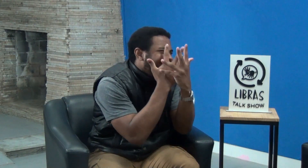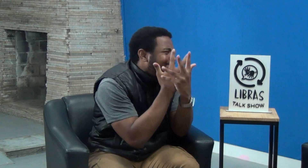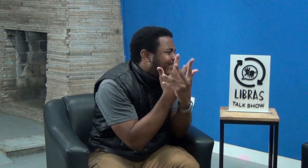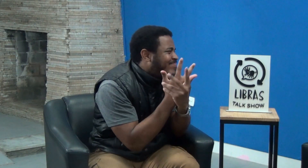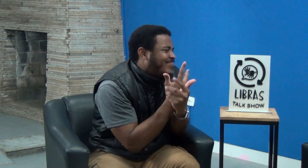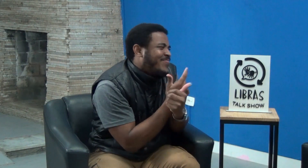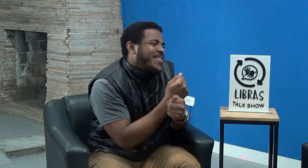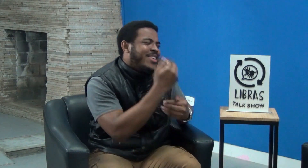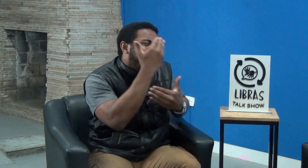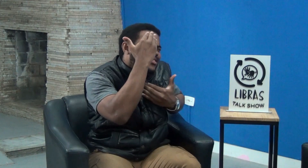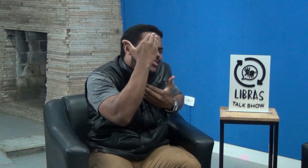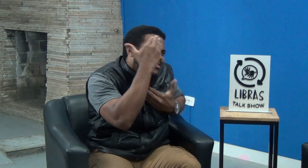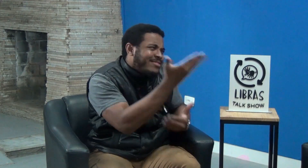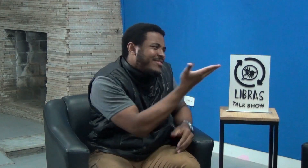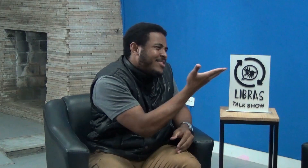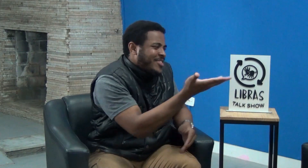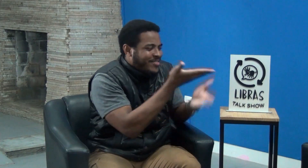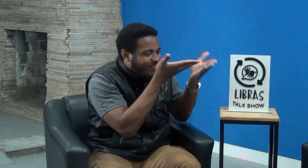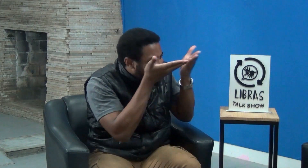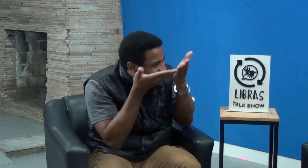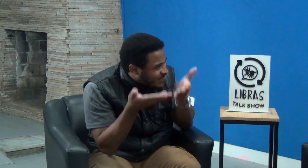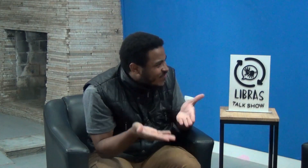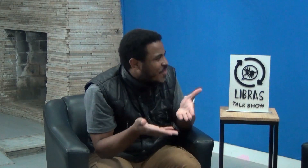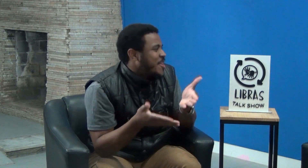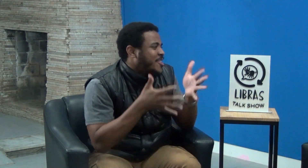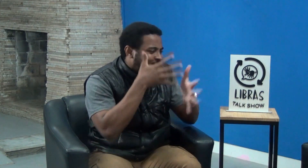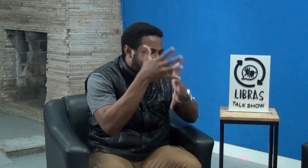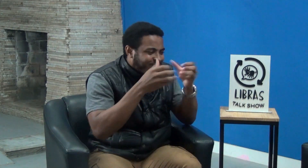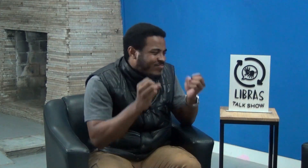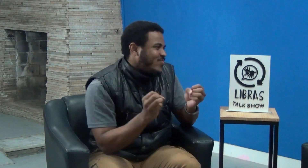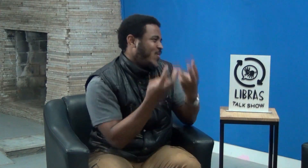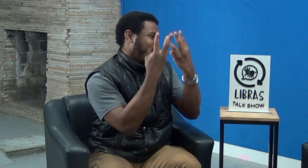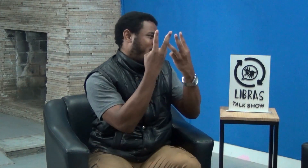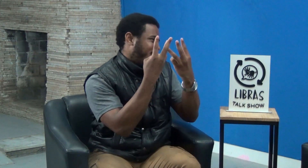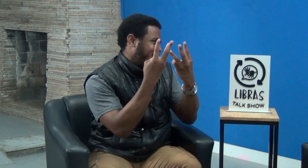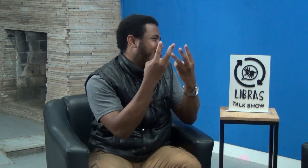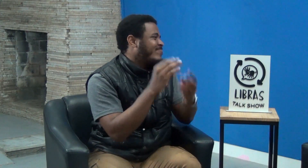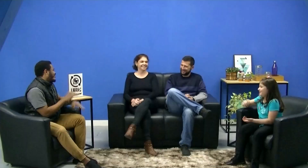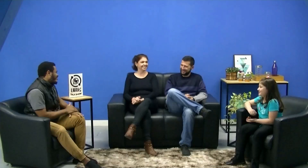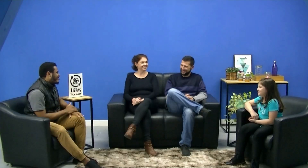muito linda mesmo. Muito obrigado pela participação de vocês aqui no Libras Talk Show.